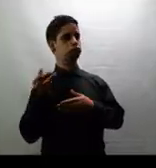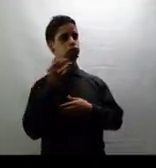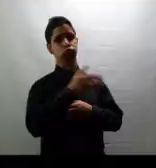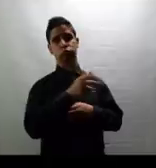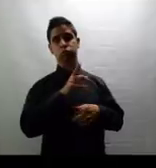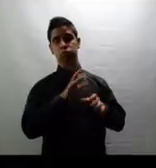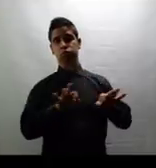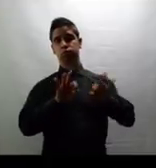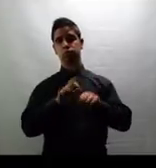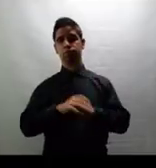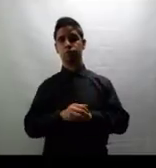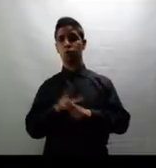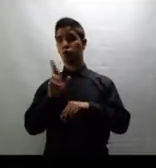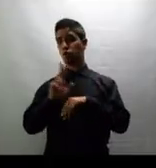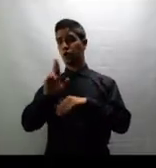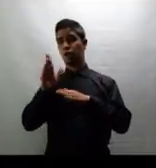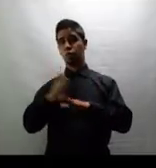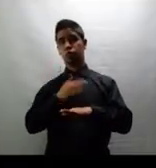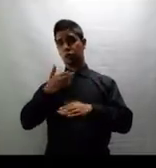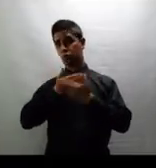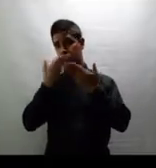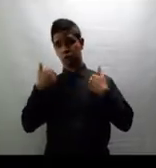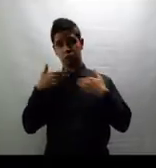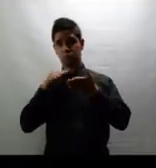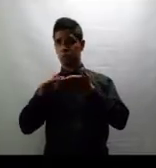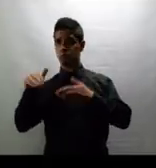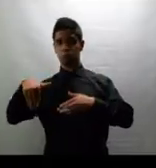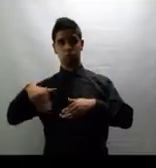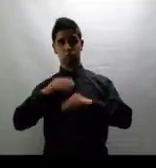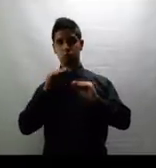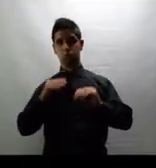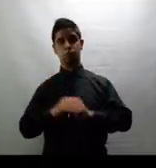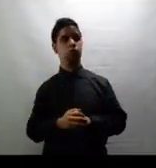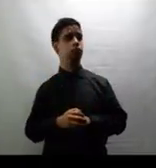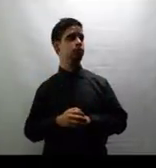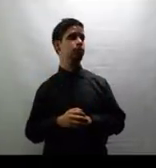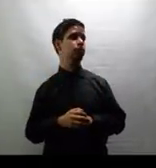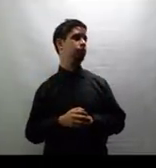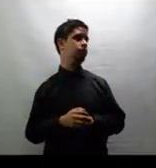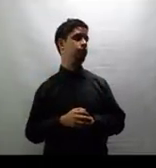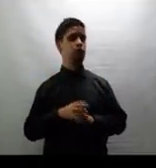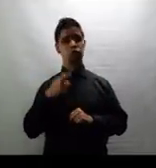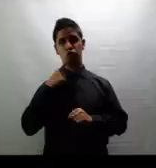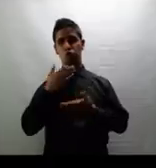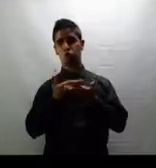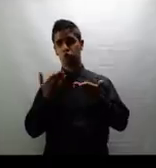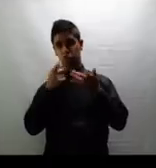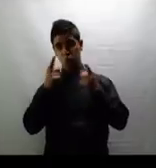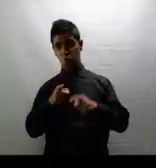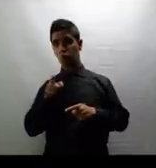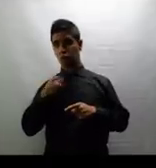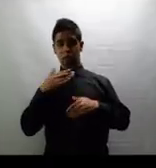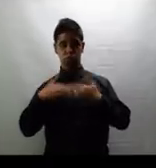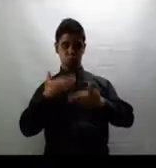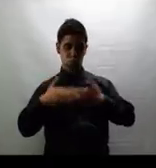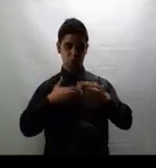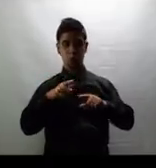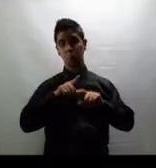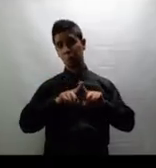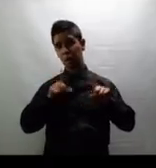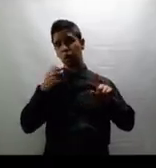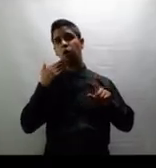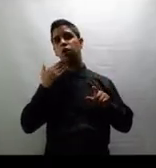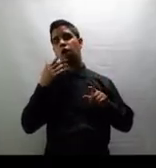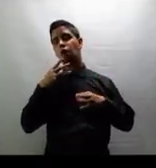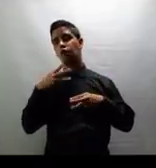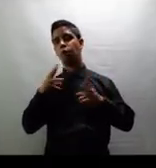música y no y no tenían el permiso esos son detalles que pasan en esto pero es de